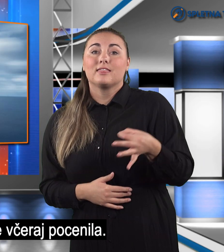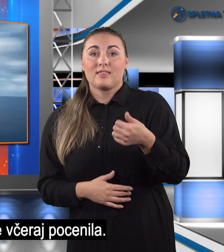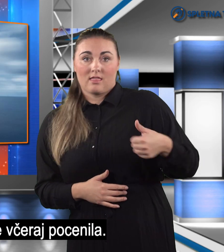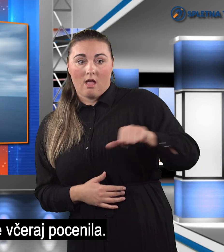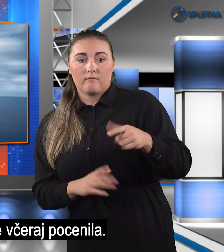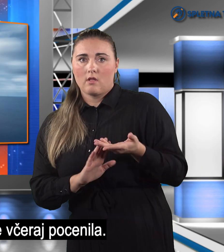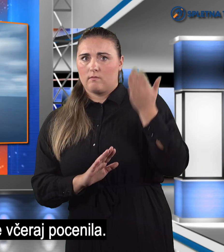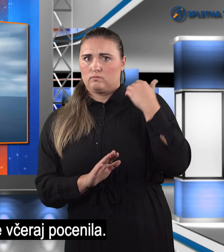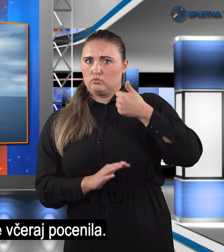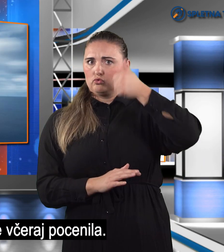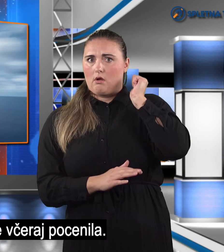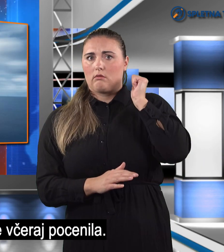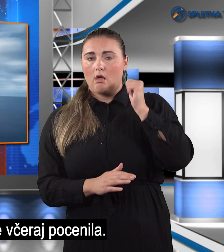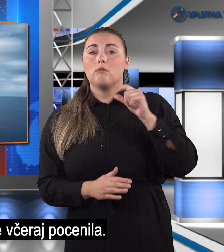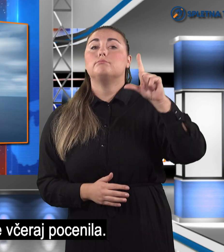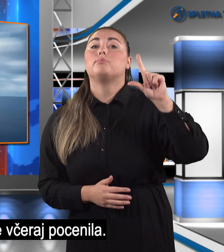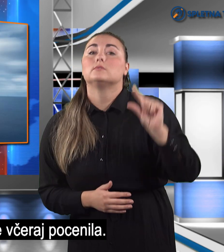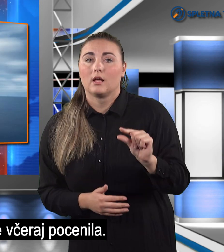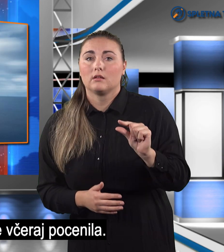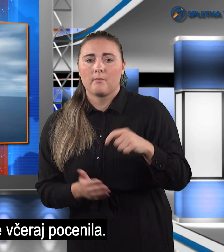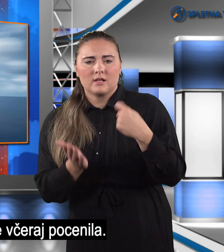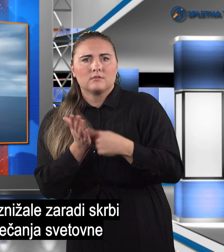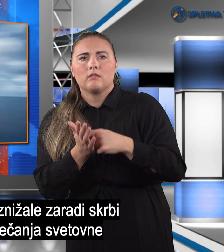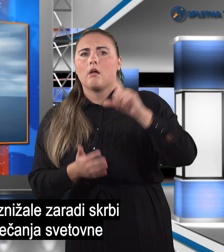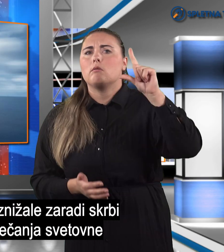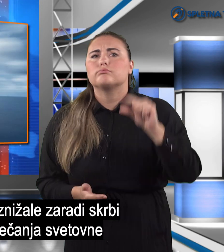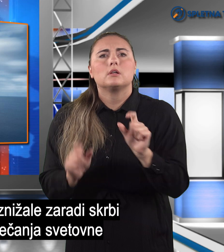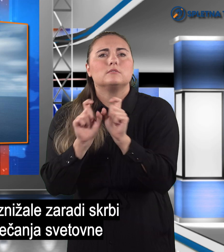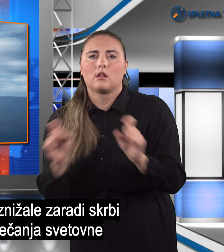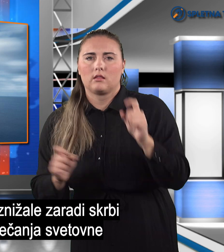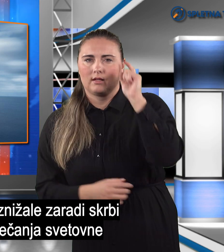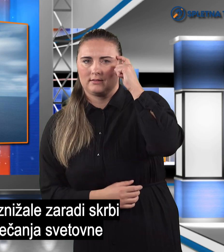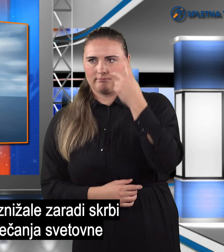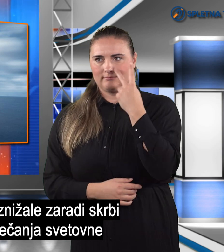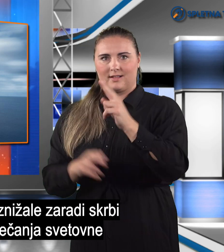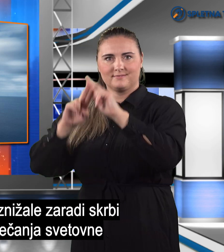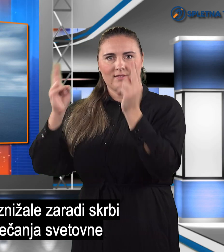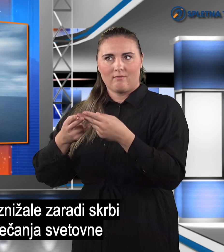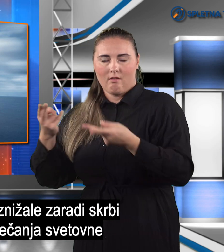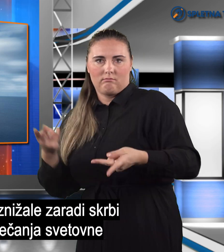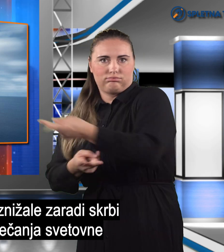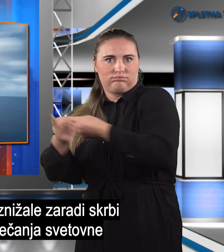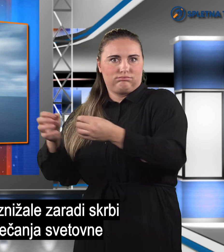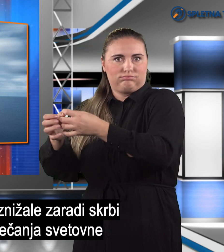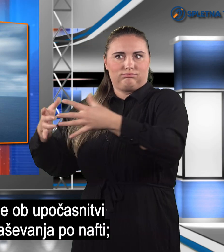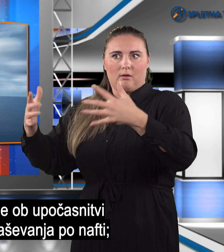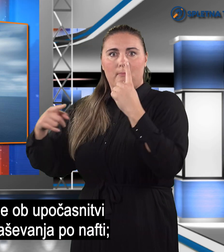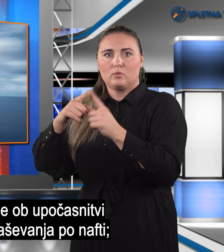Nafta se je včeraj pocenila. Cene so se znižale zaradi skrbi glede povečanja svetovne proizvodnje ob